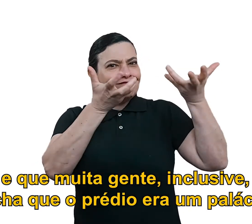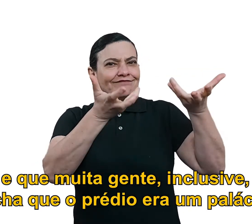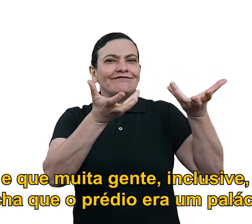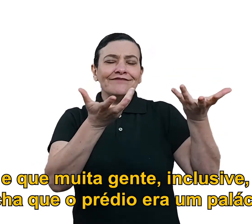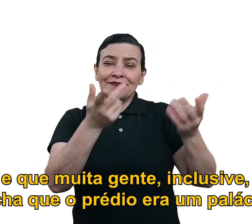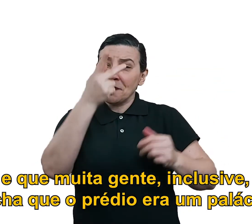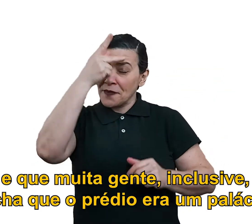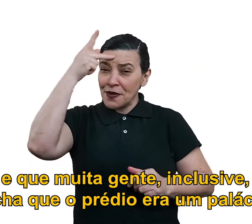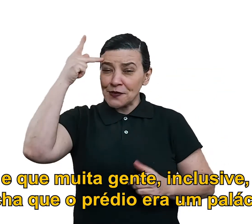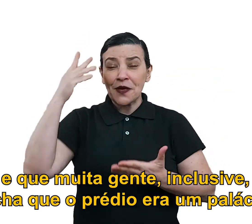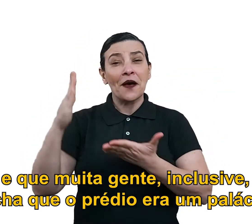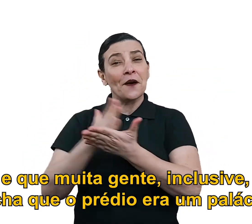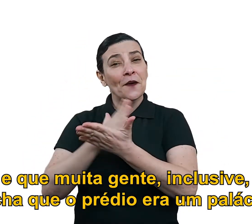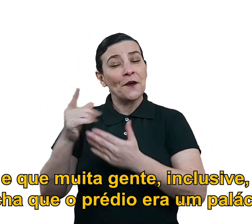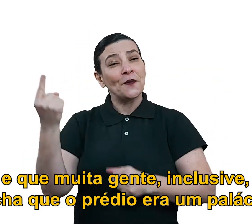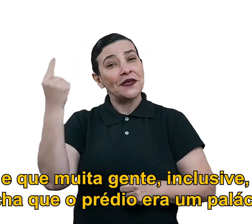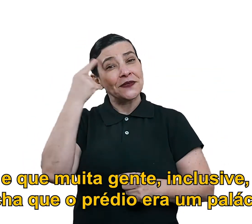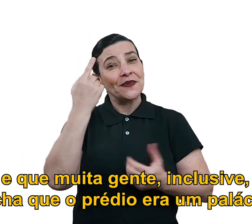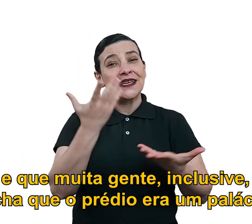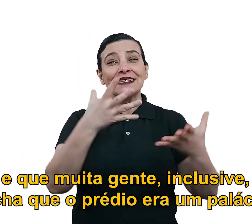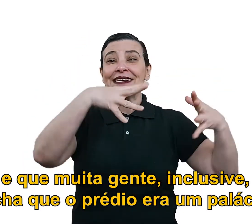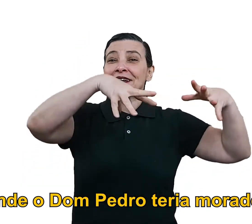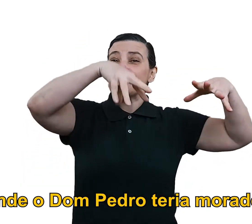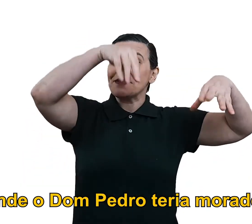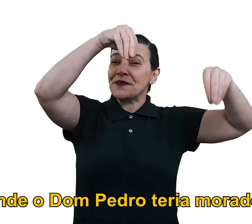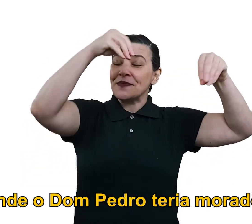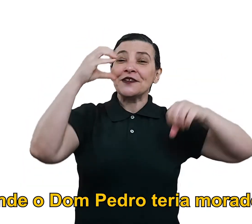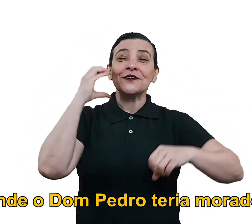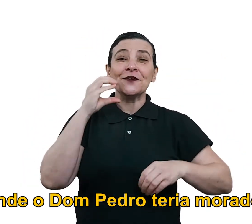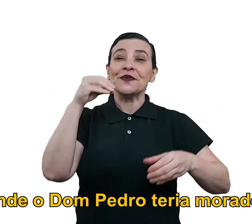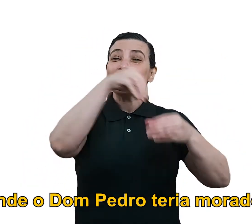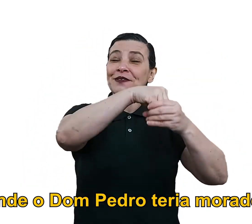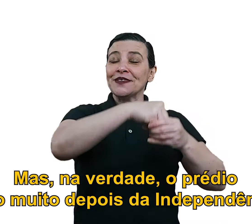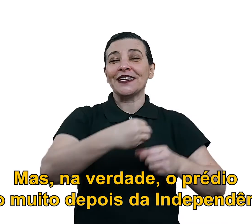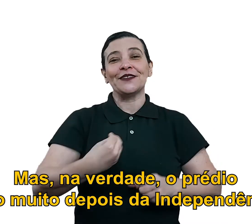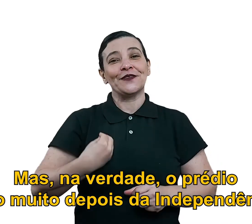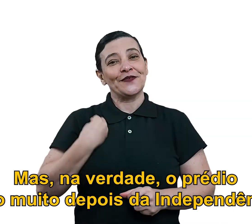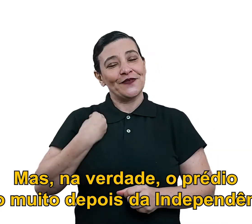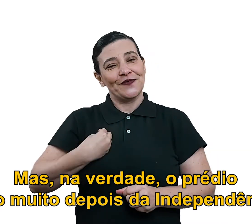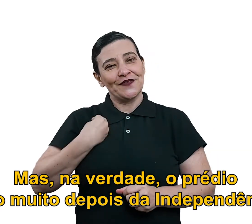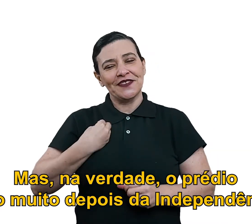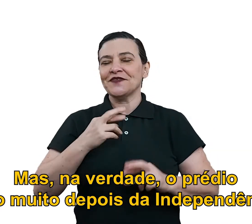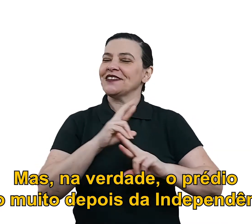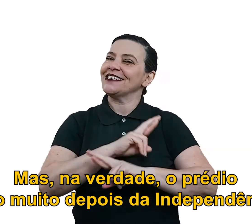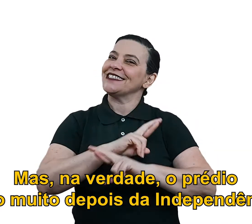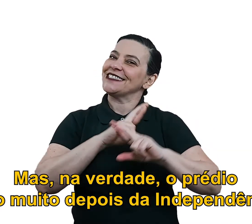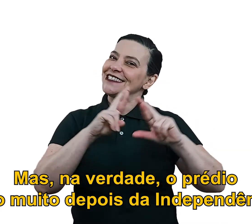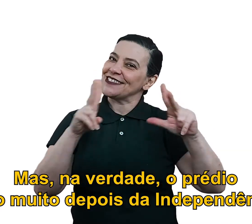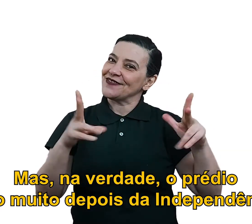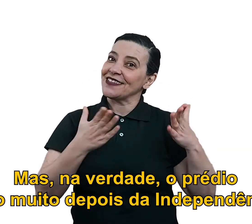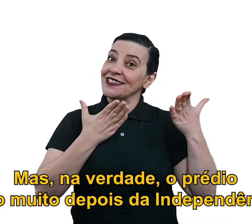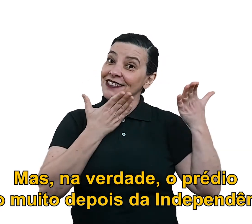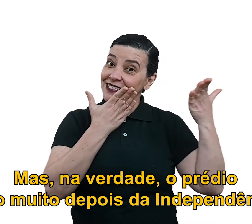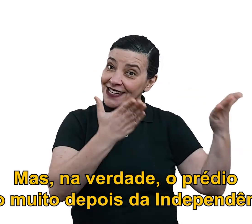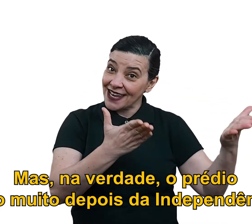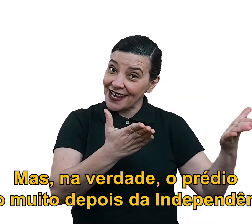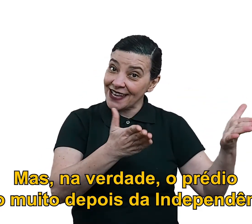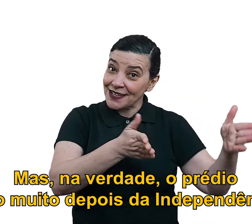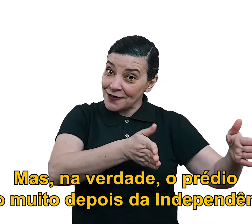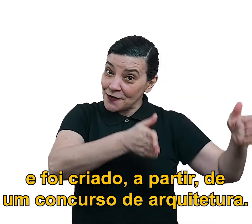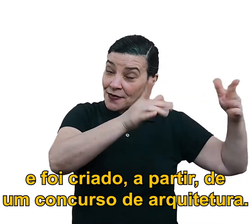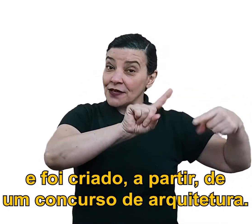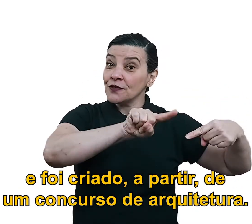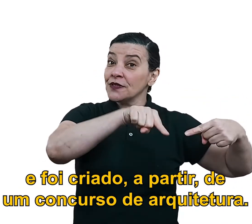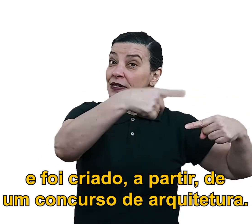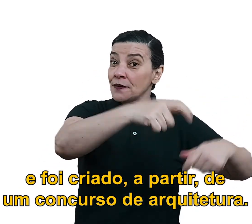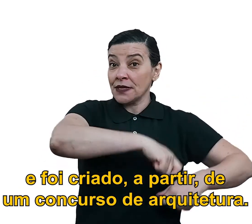e que muita gente, inclusive, acha que o prédio era um palácio onde o Dom Pedro teria morado. Mas, na verdade, o prédio veio muito depois da